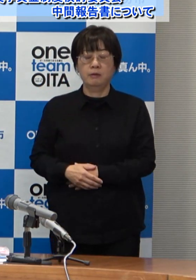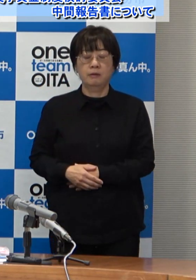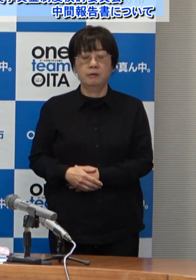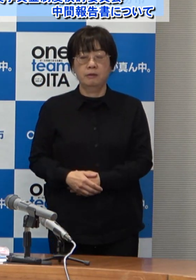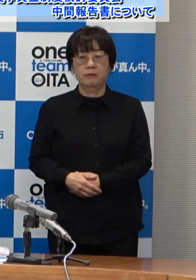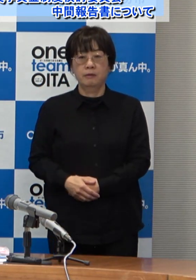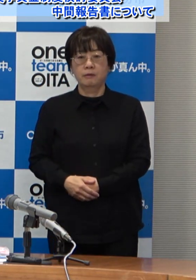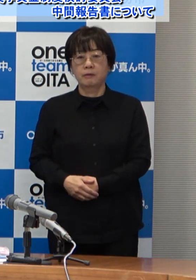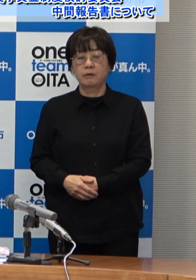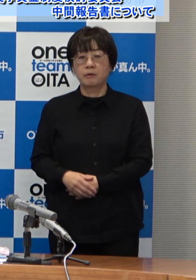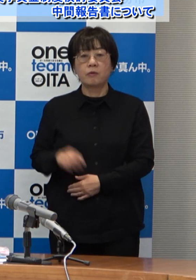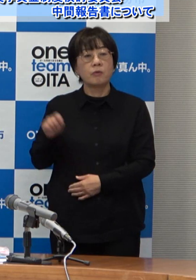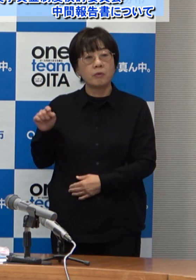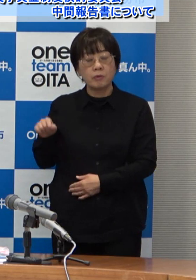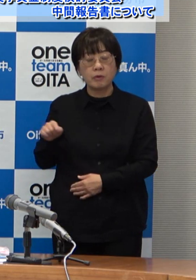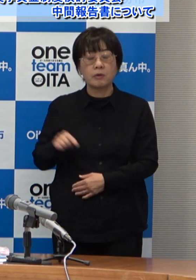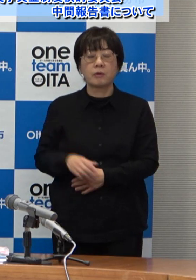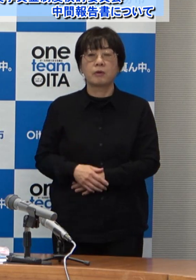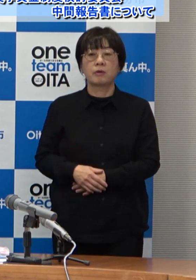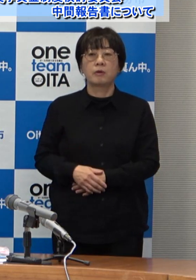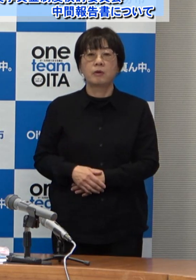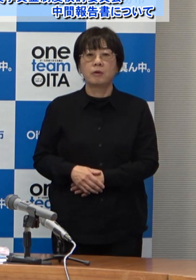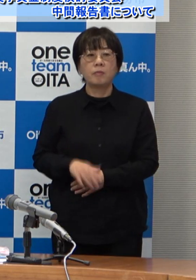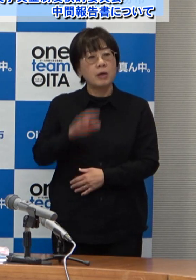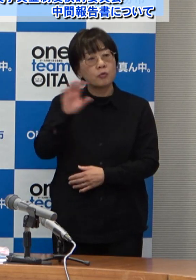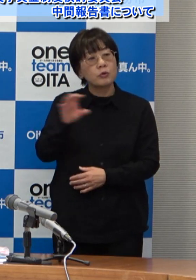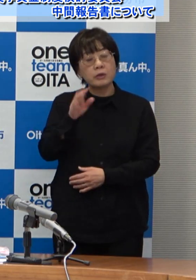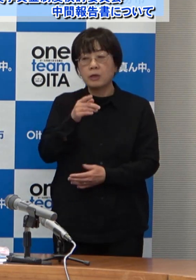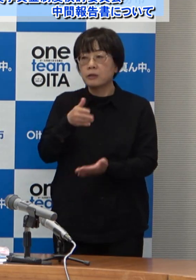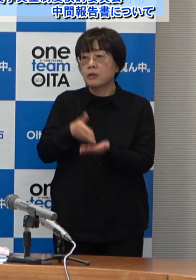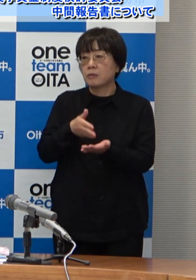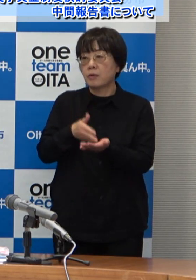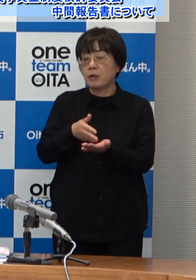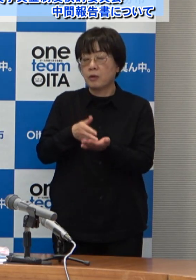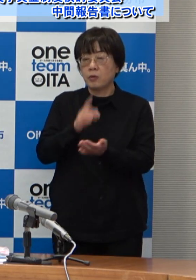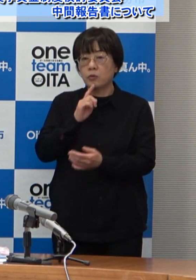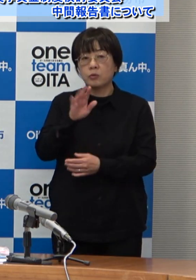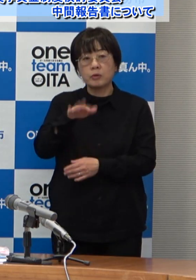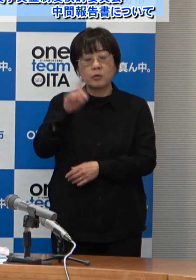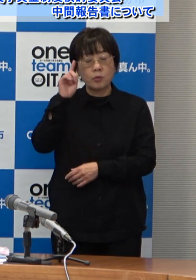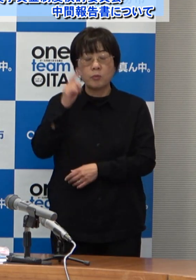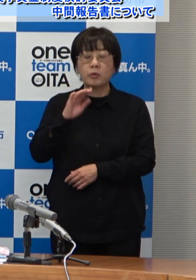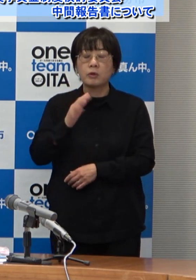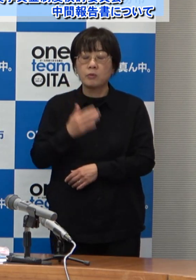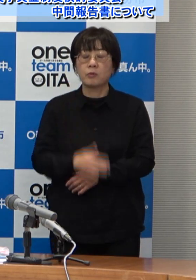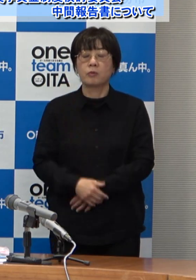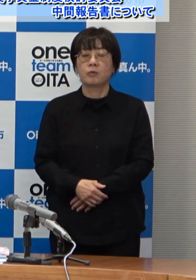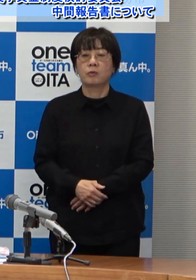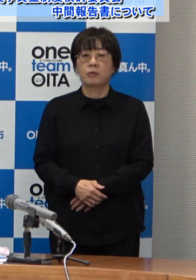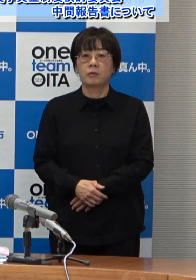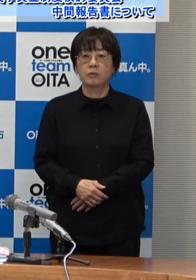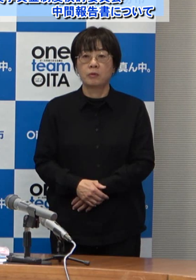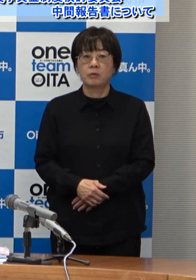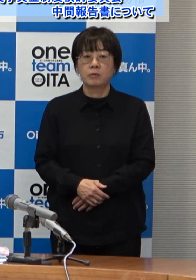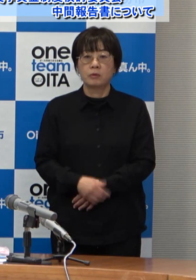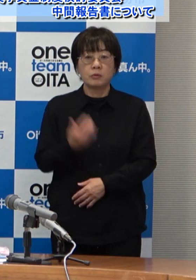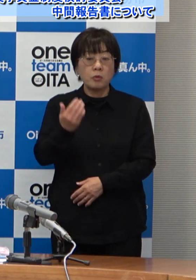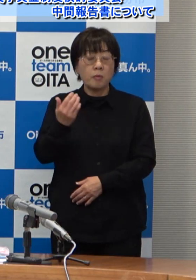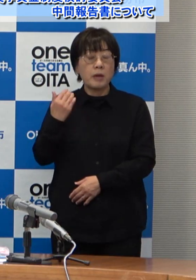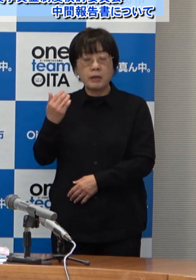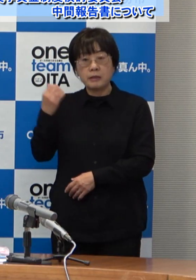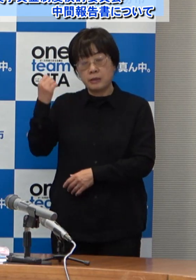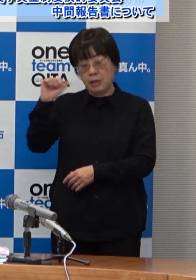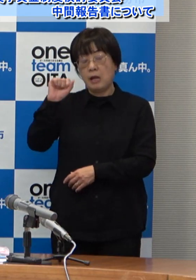えこれはですねもうこれも何度も申し上げてることですがえそれに先立つアンケートで